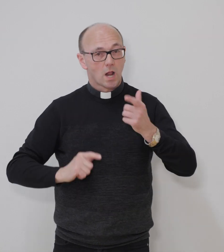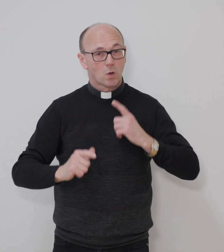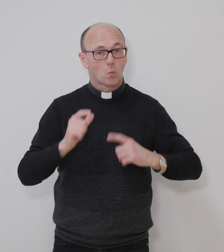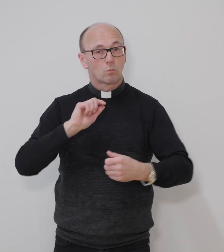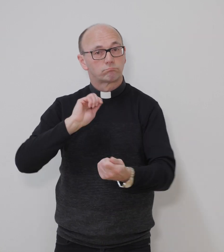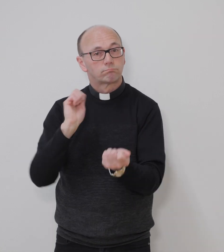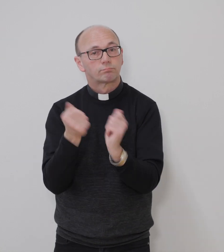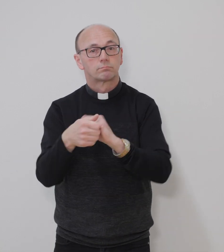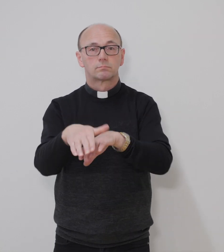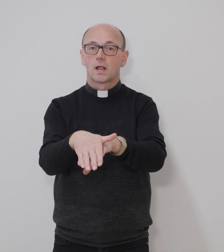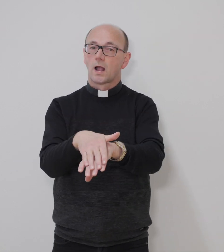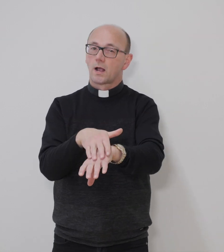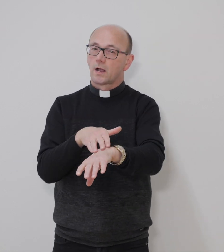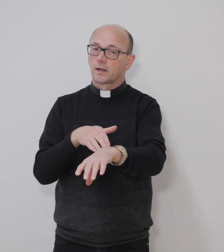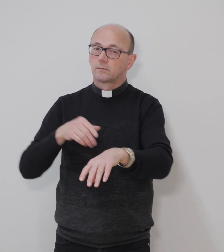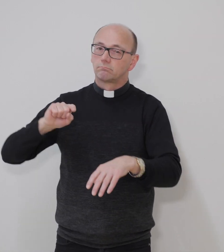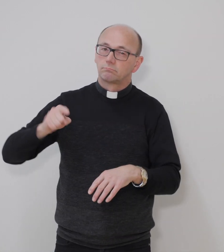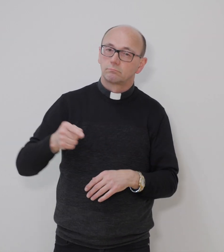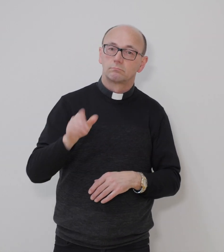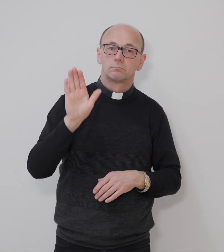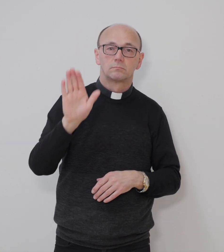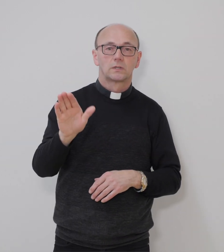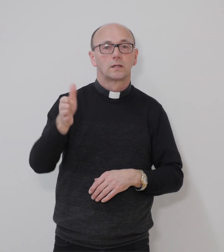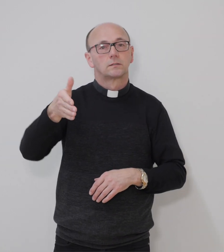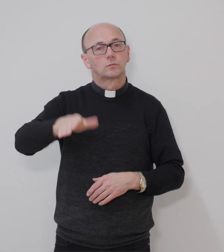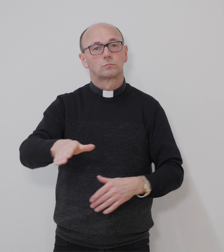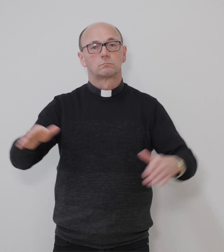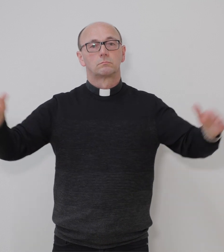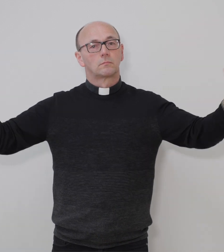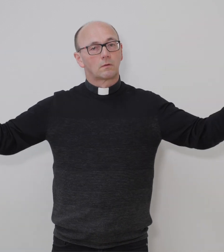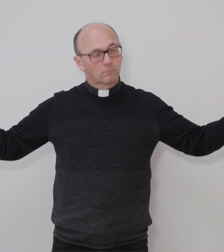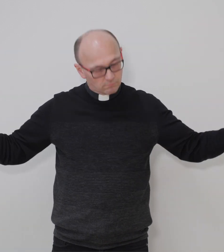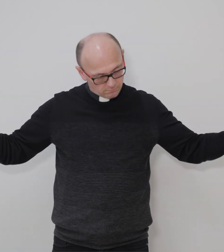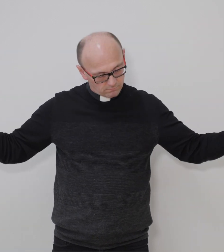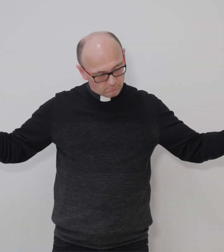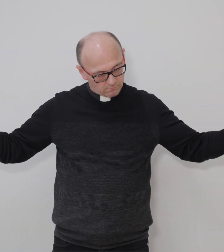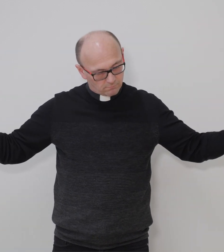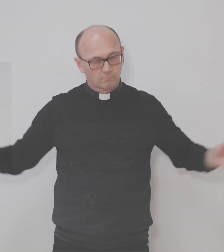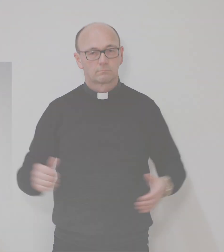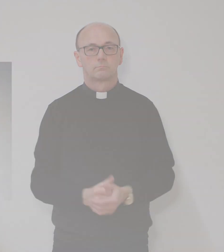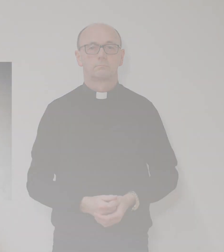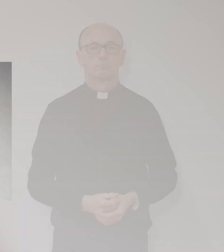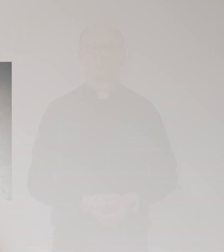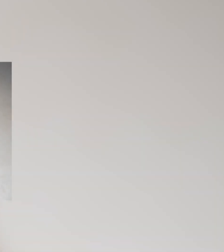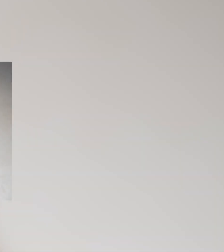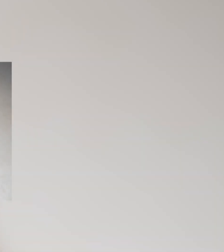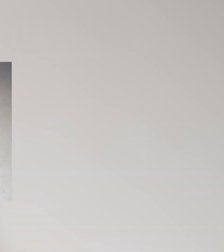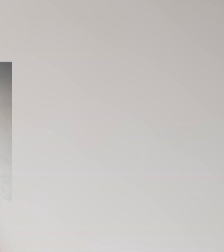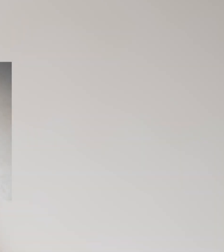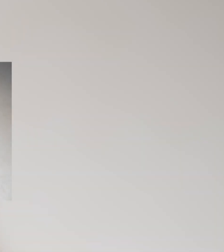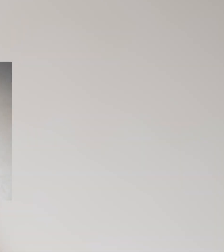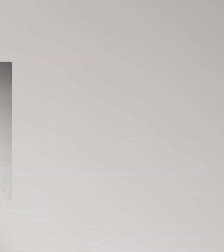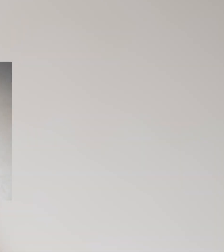Herr Jesu, wende unsere Not zum Heil durch